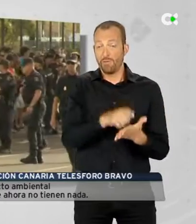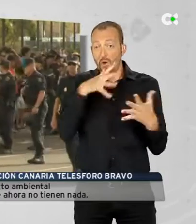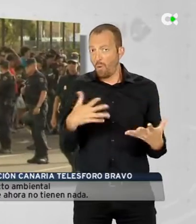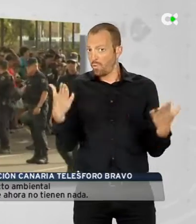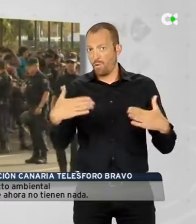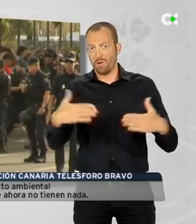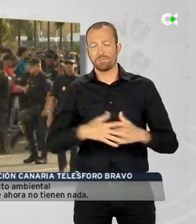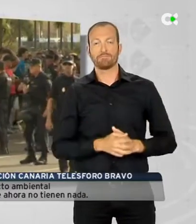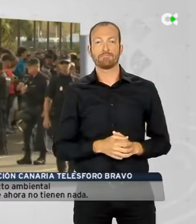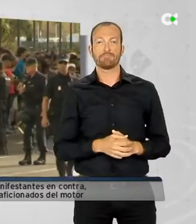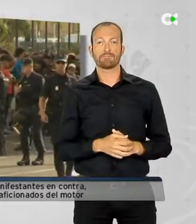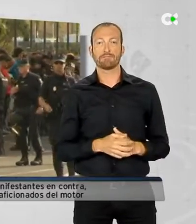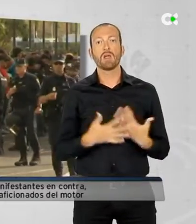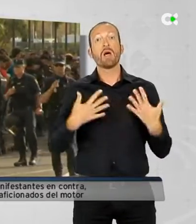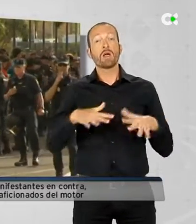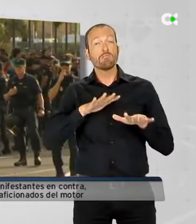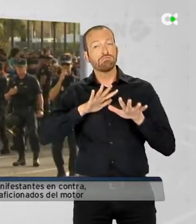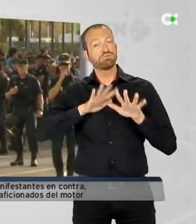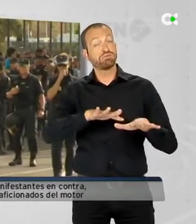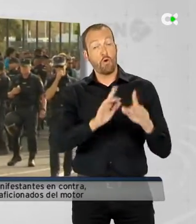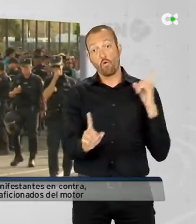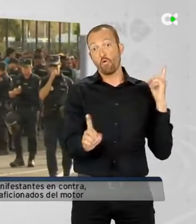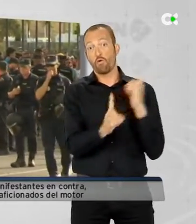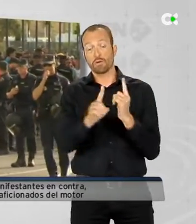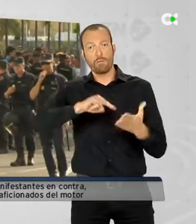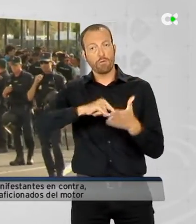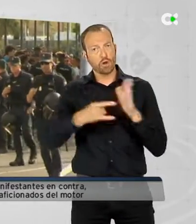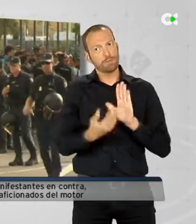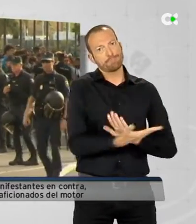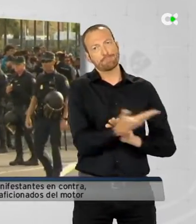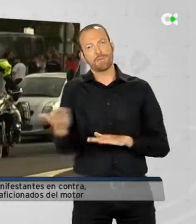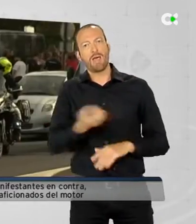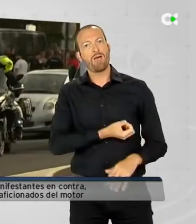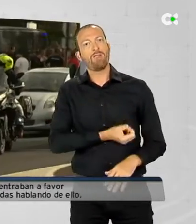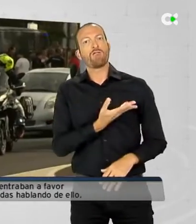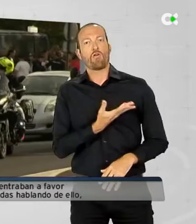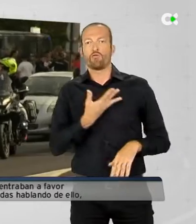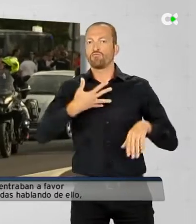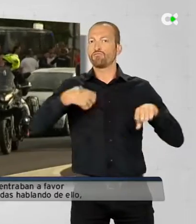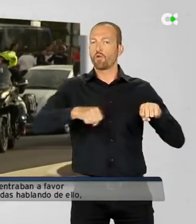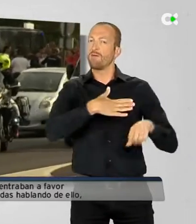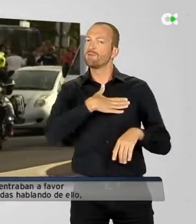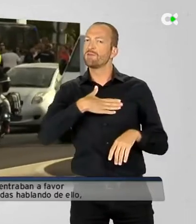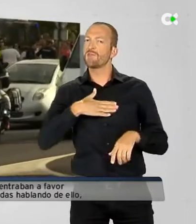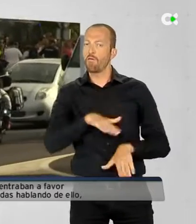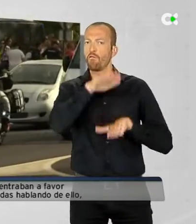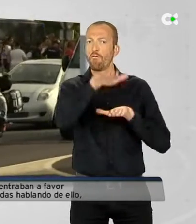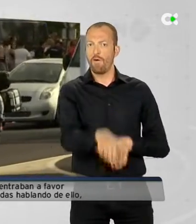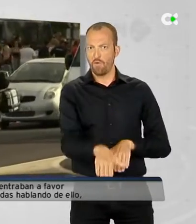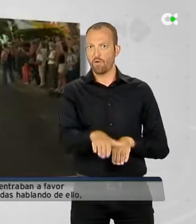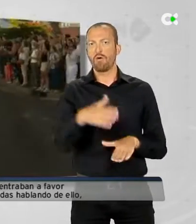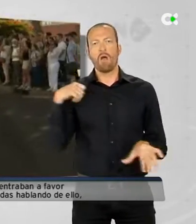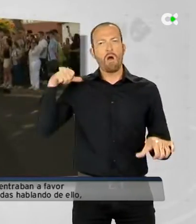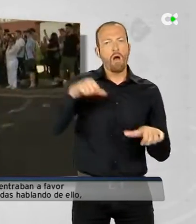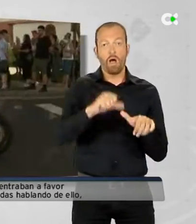nada. A pesar de los manifestantes en contra, eran muchos los aficionados del motor que se concentraban a favor de que tras